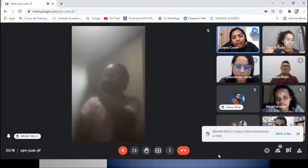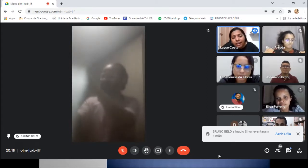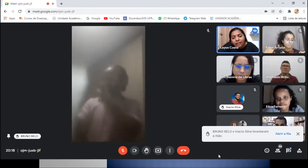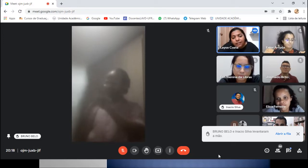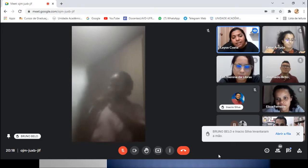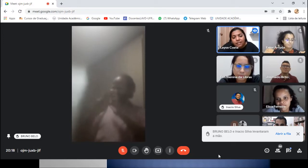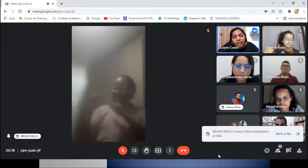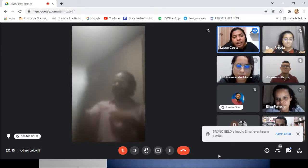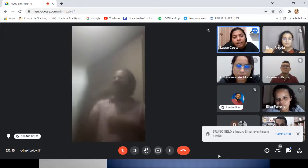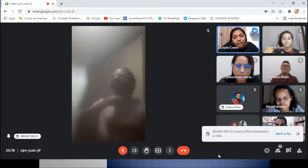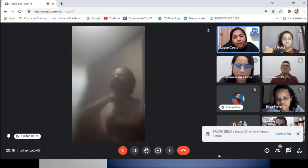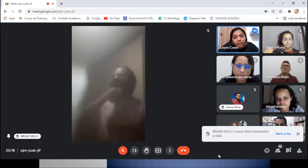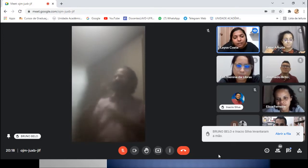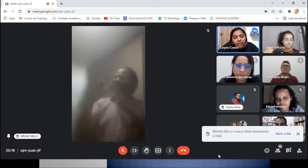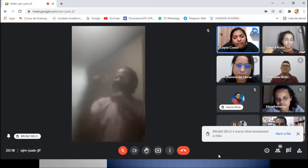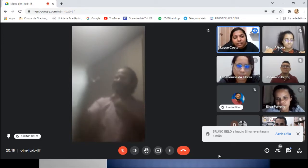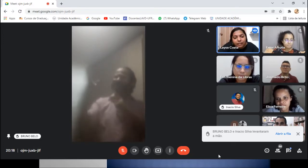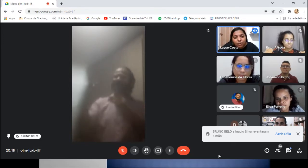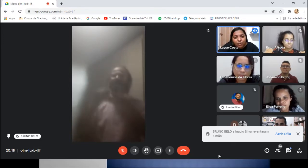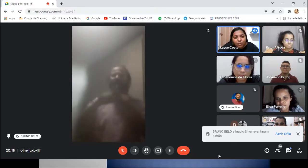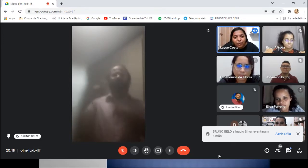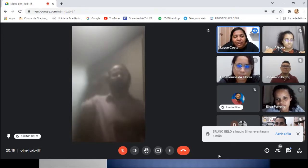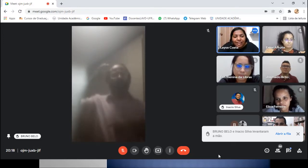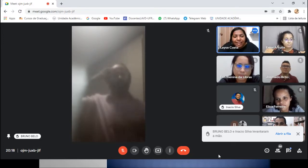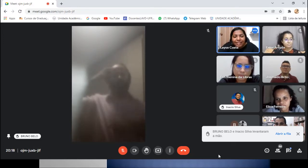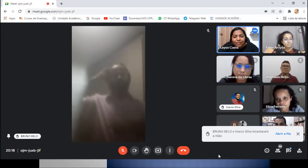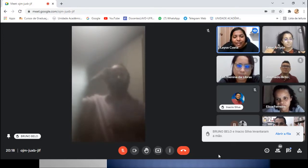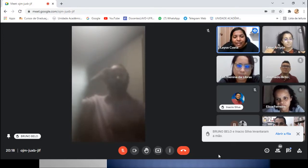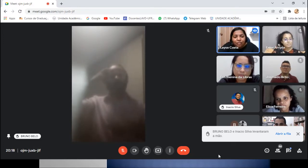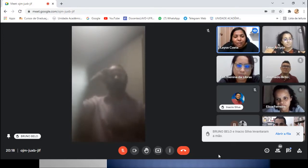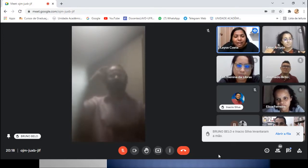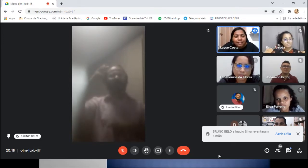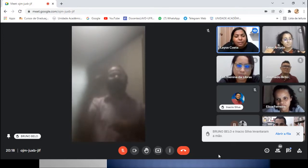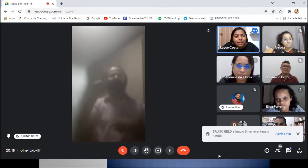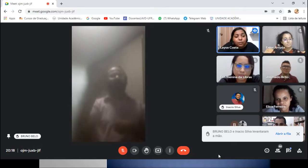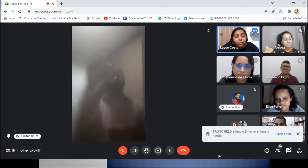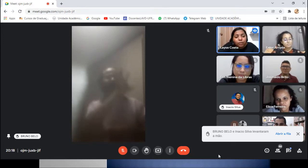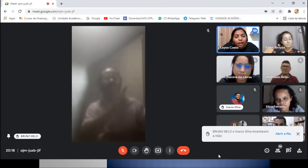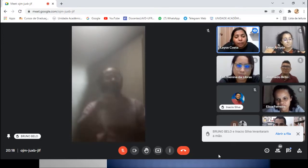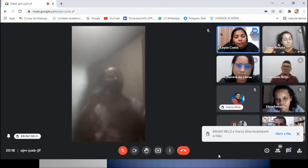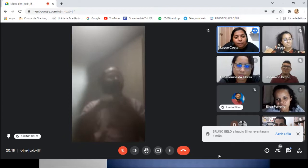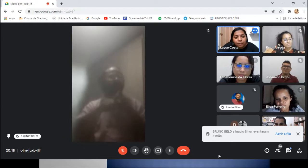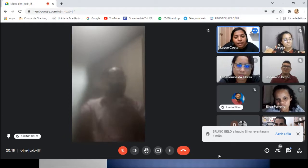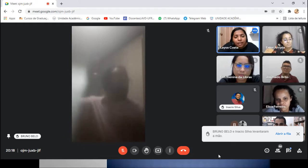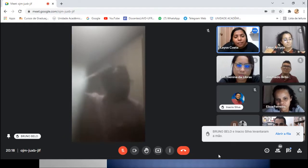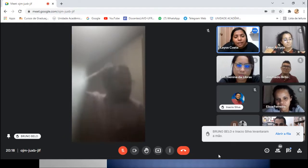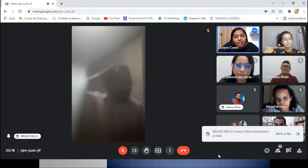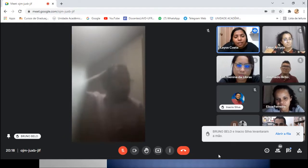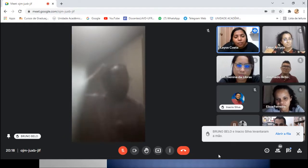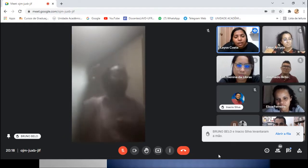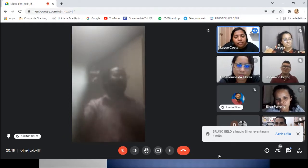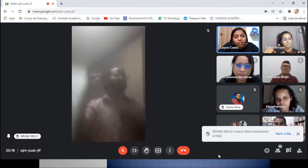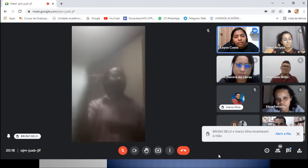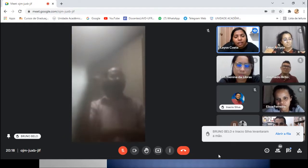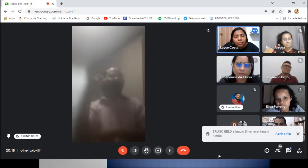falar diversificado, de forma diferente, né? O som é diferente, as palavras, parece cultural, parece algo regional. Por